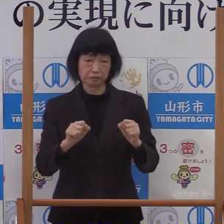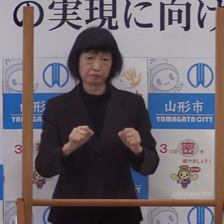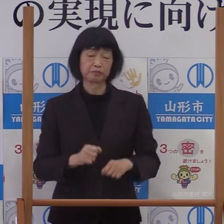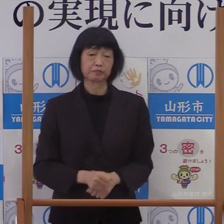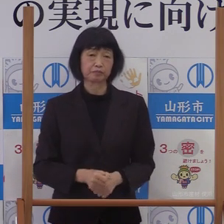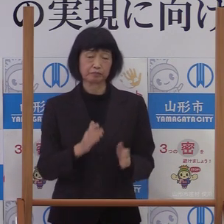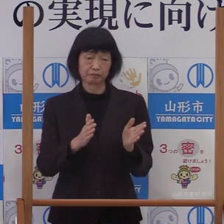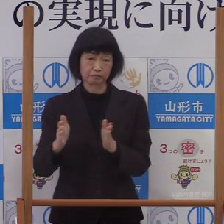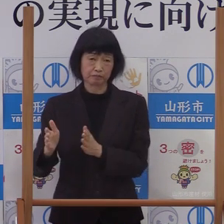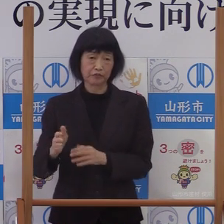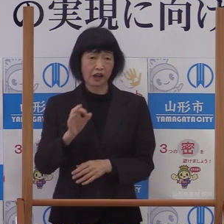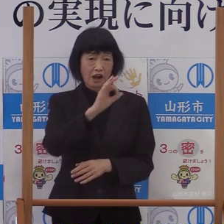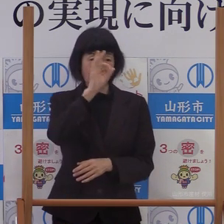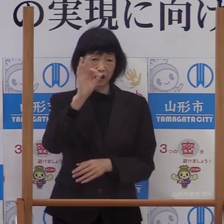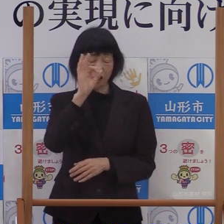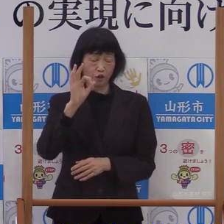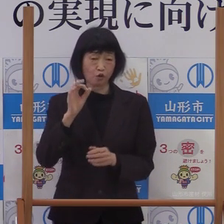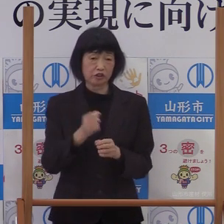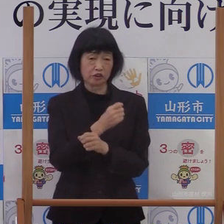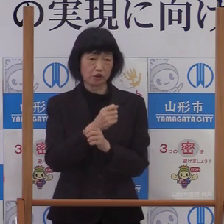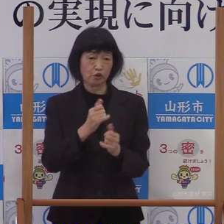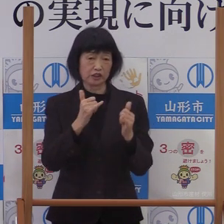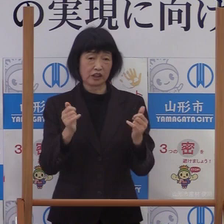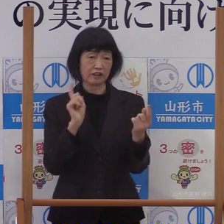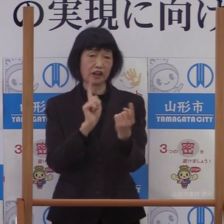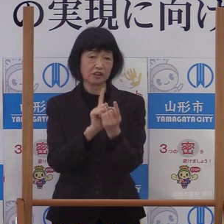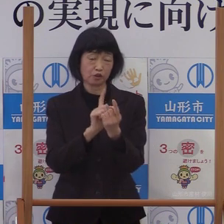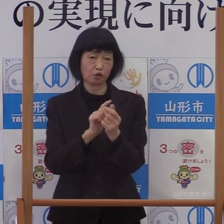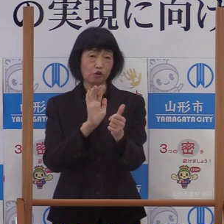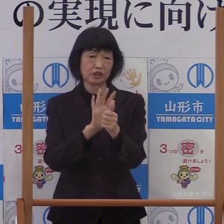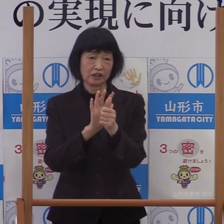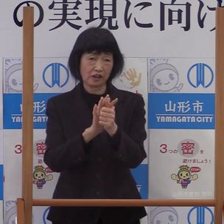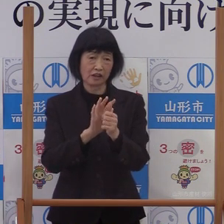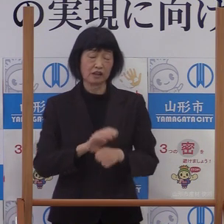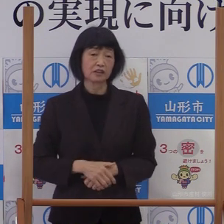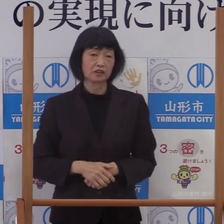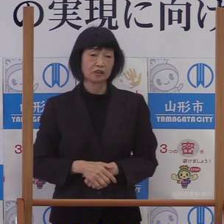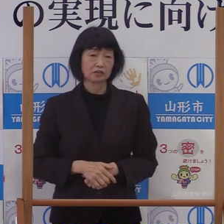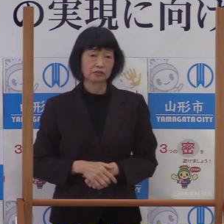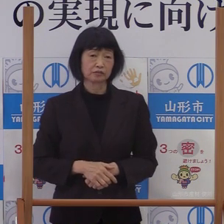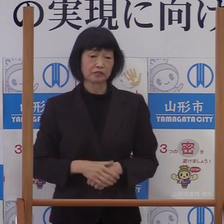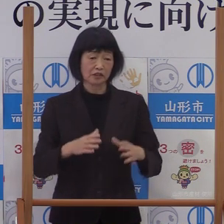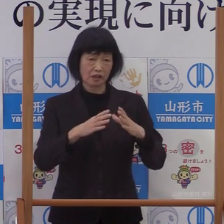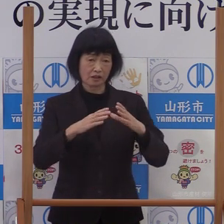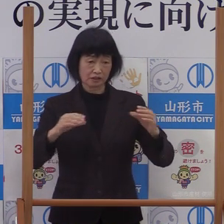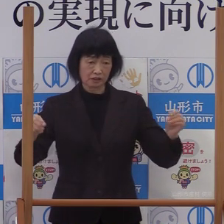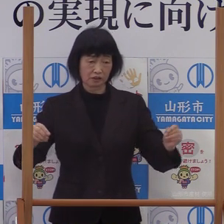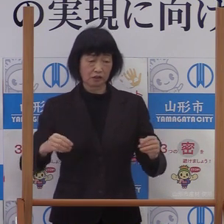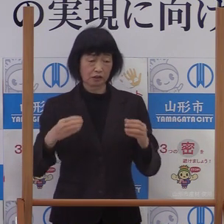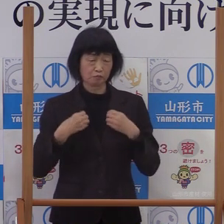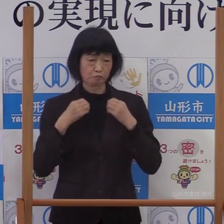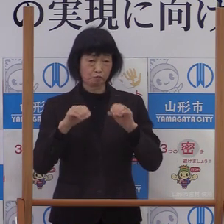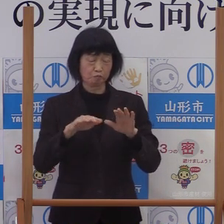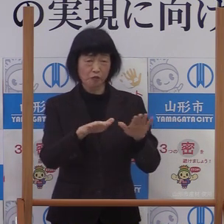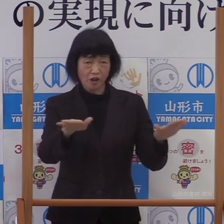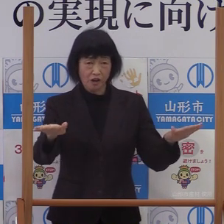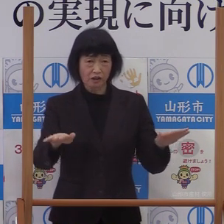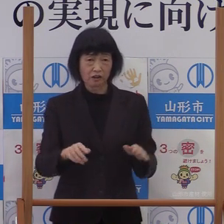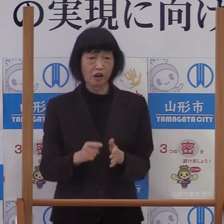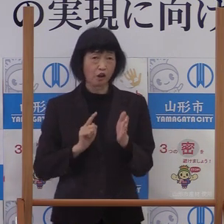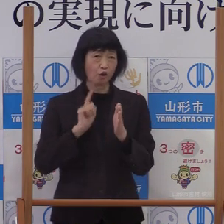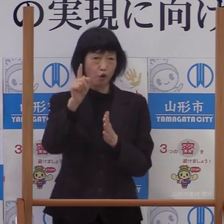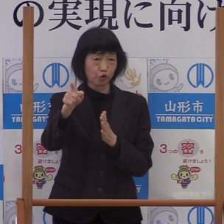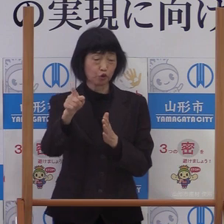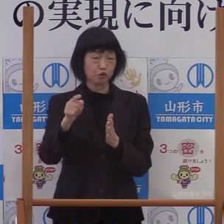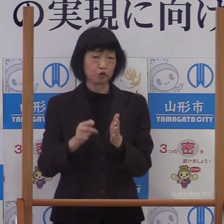次に、観光関係等の事業者を対象とした支援についてです。全国的な感染拡大や GoTo トラベルの